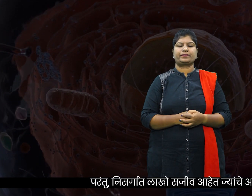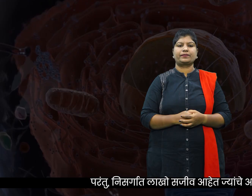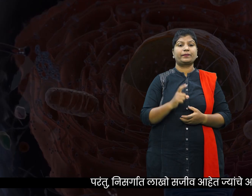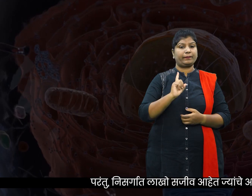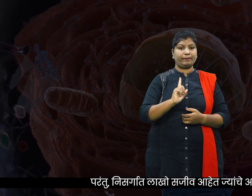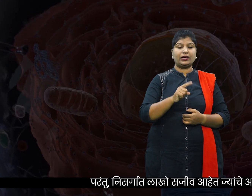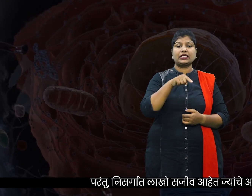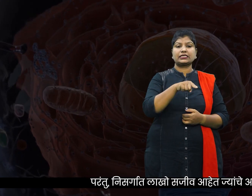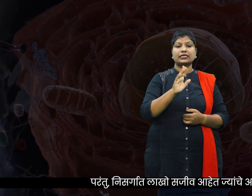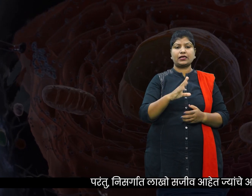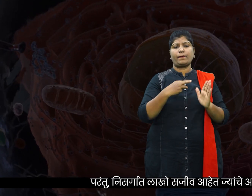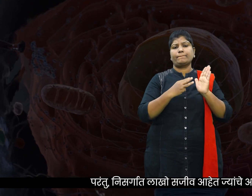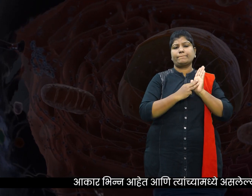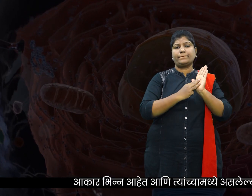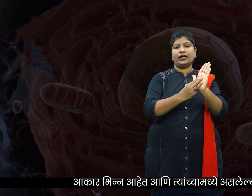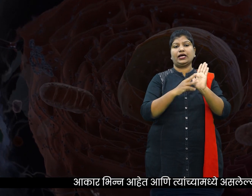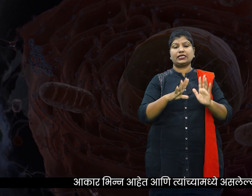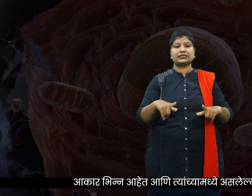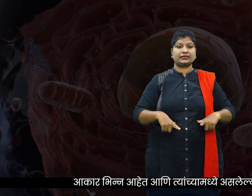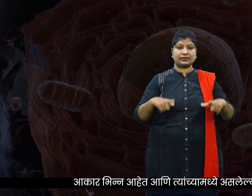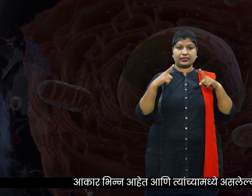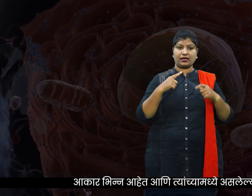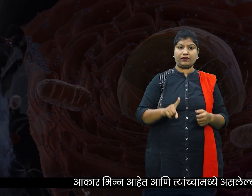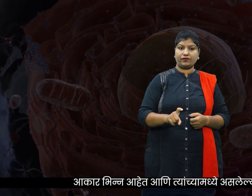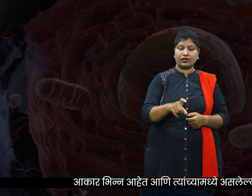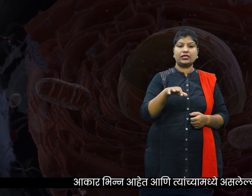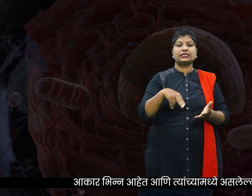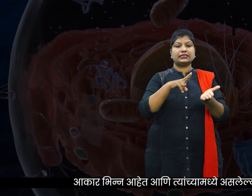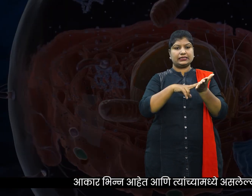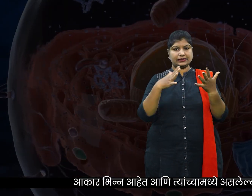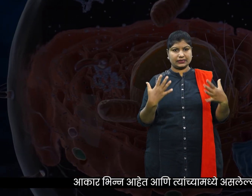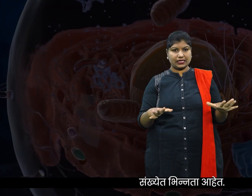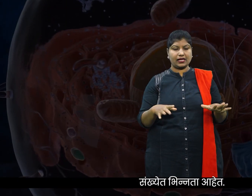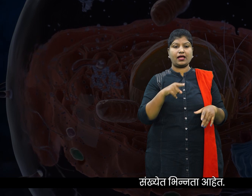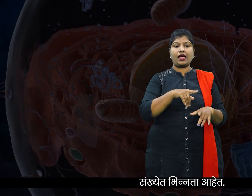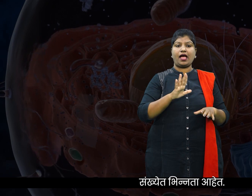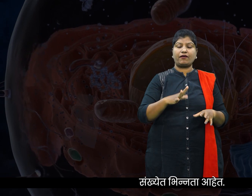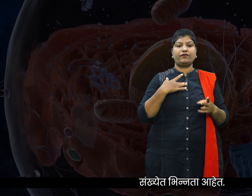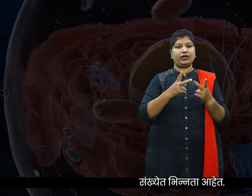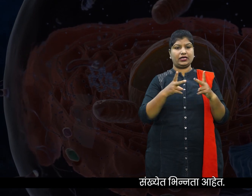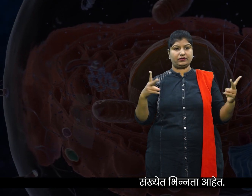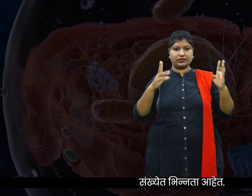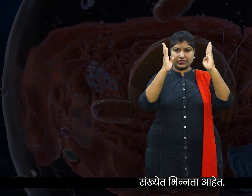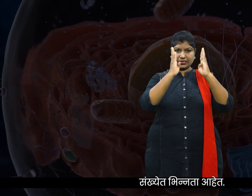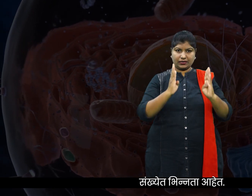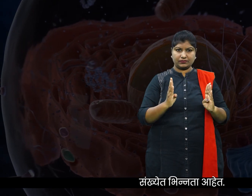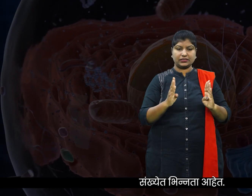परंतु निसर्गात लाखो सजीव आहेत ज्यांचे आकार भिन्न आहेत आणि त्यांच्यामध्ये असलेल्या पेशींच्या संख्येत भिन्नता